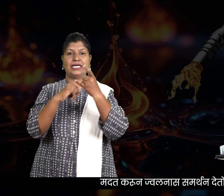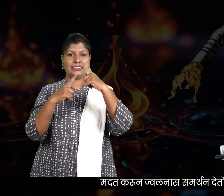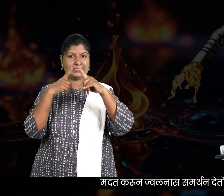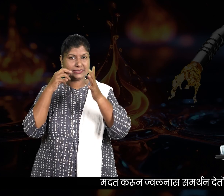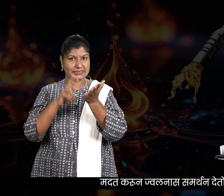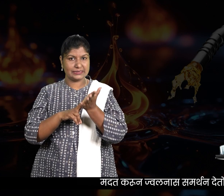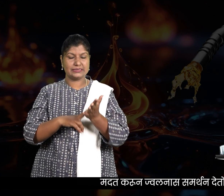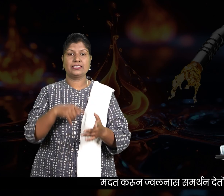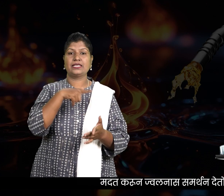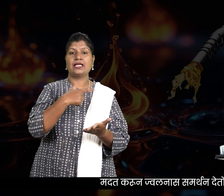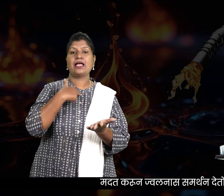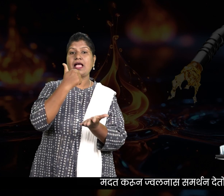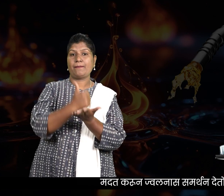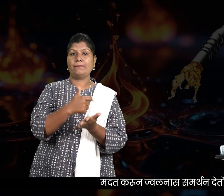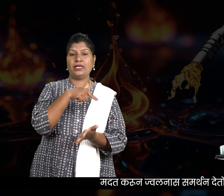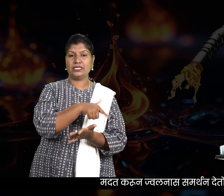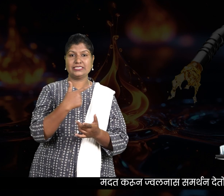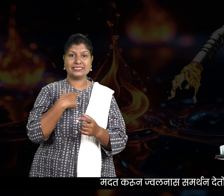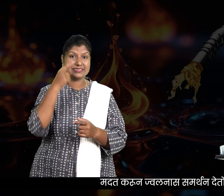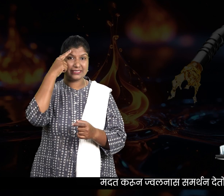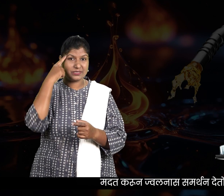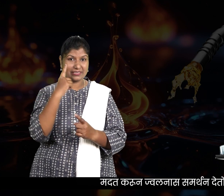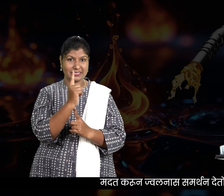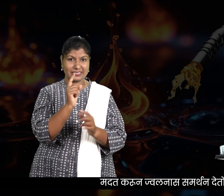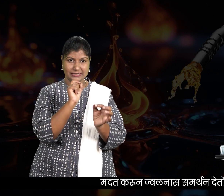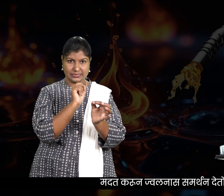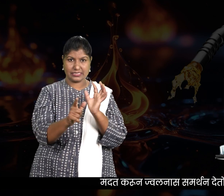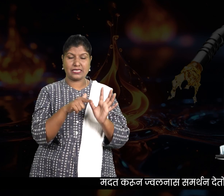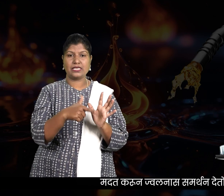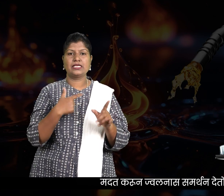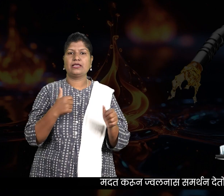मदत करून ज्वलनास समर्थ बनवतो.